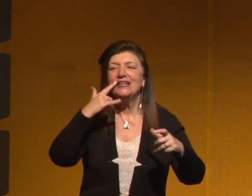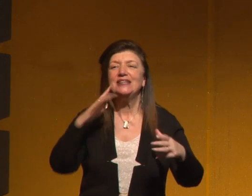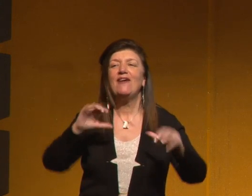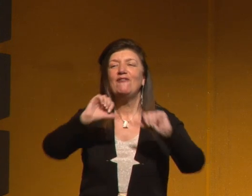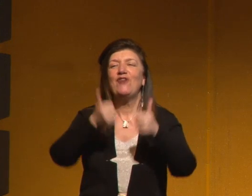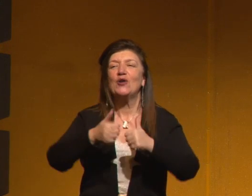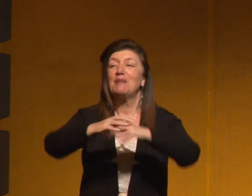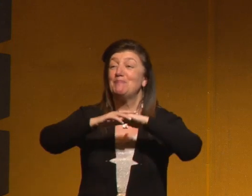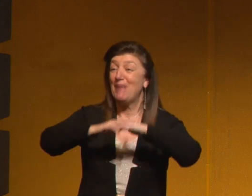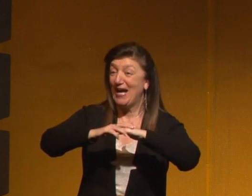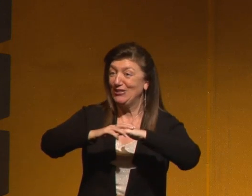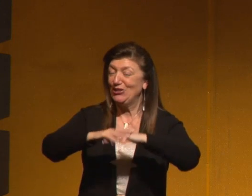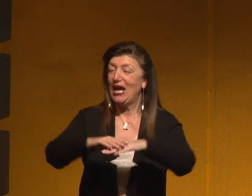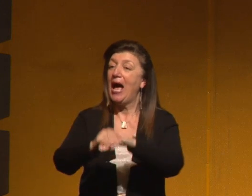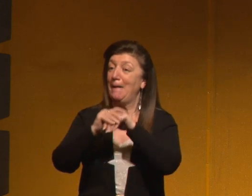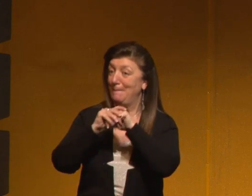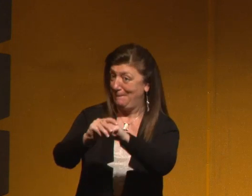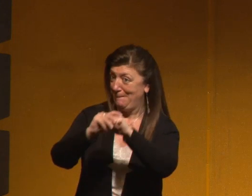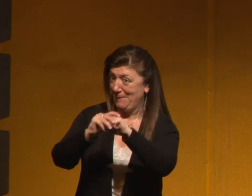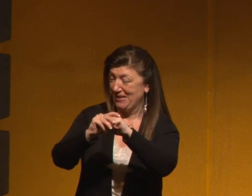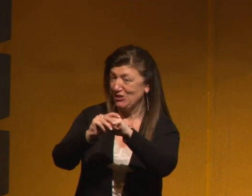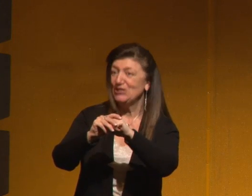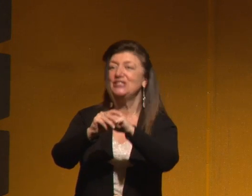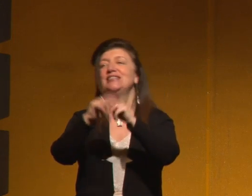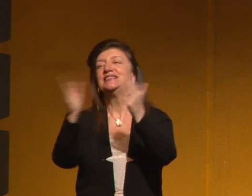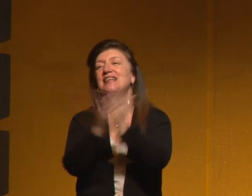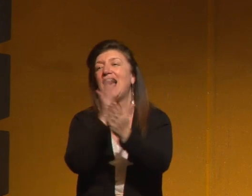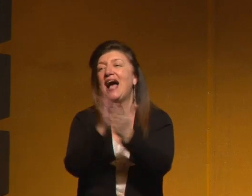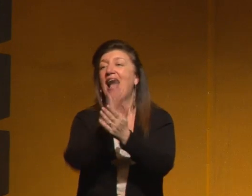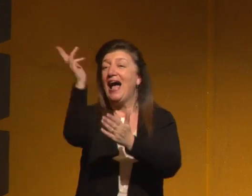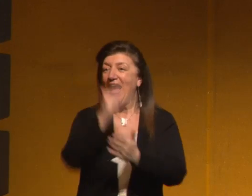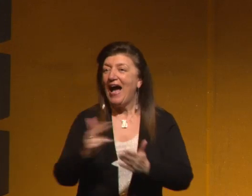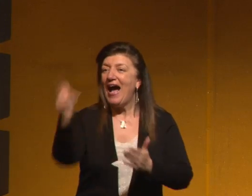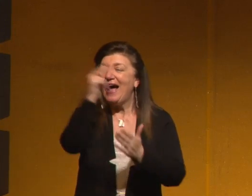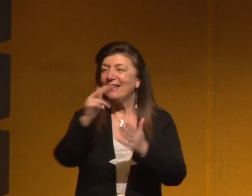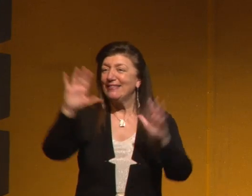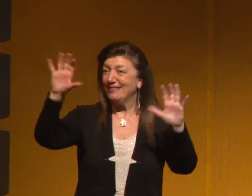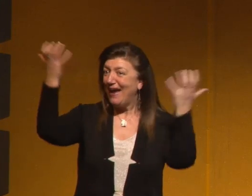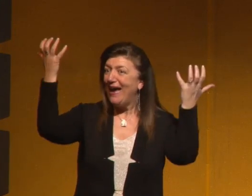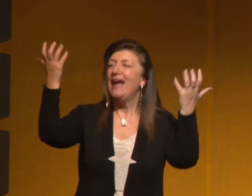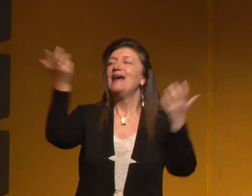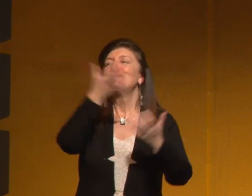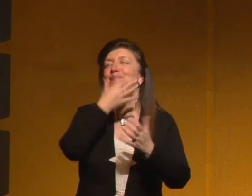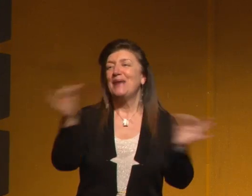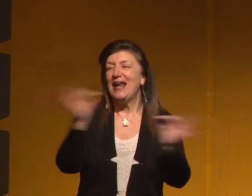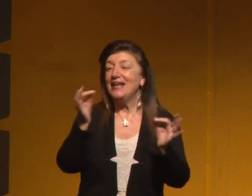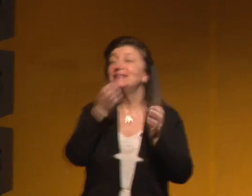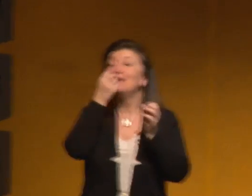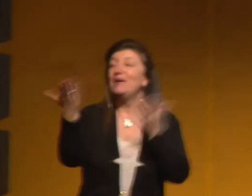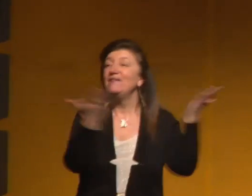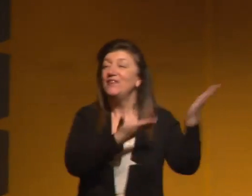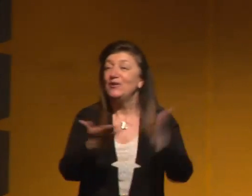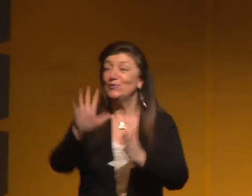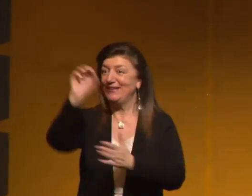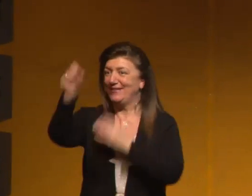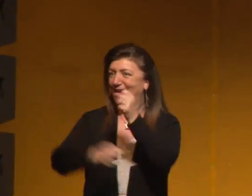pace libri musica arte e bellezza benvenuti alla trentesima edizione del salone del libro di torino